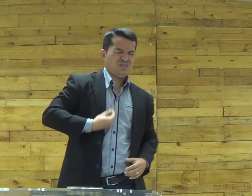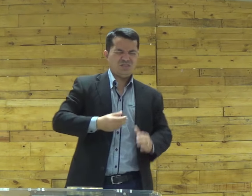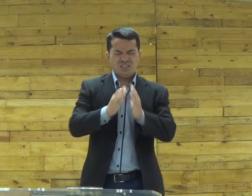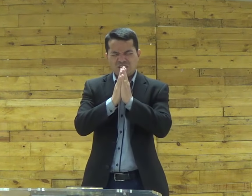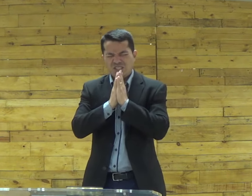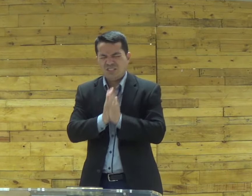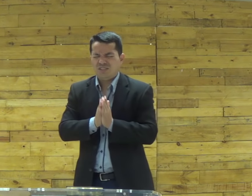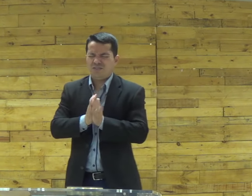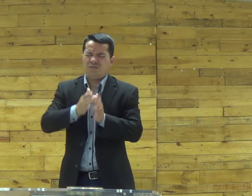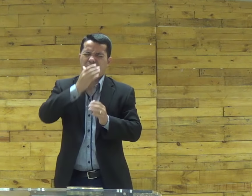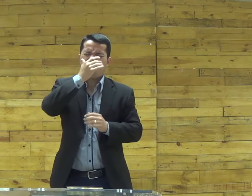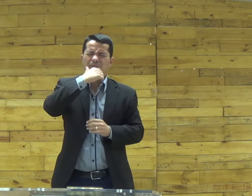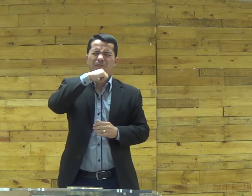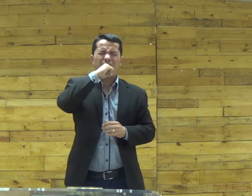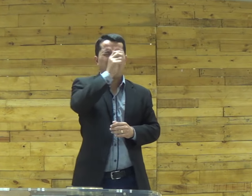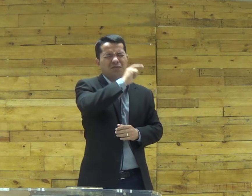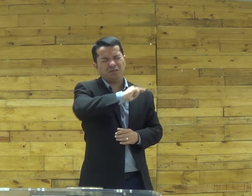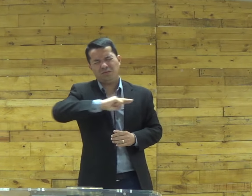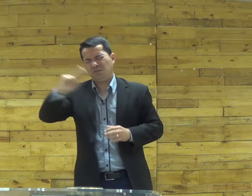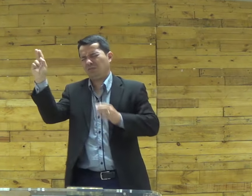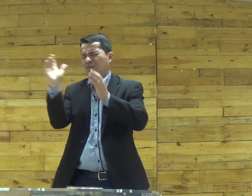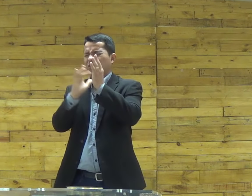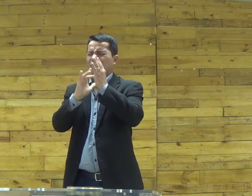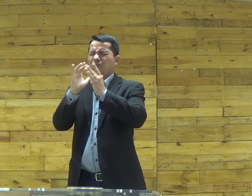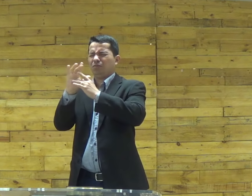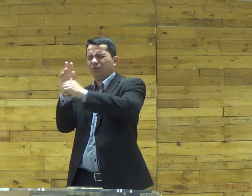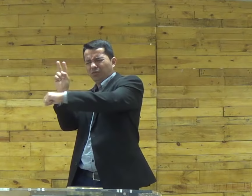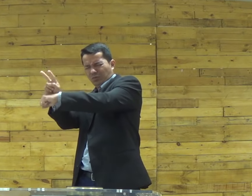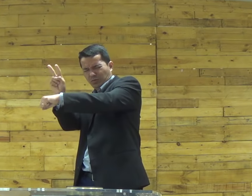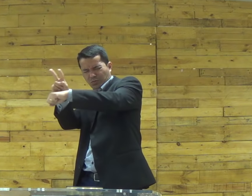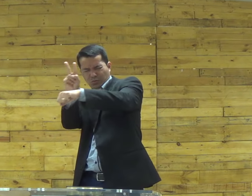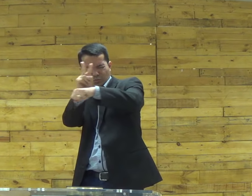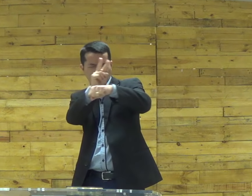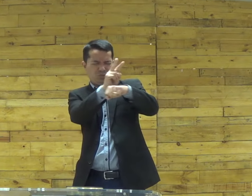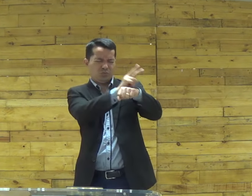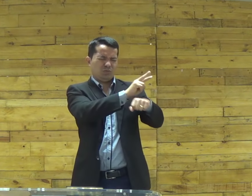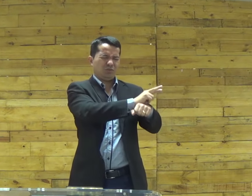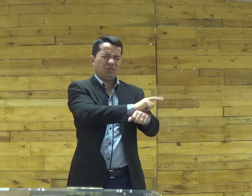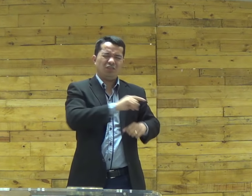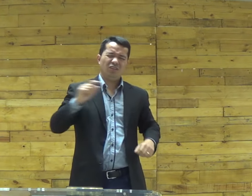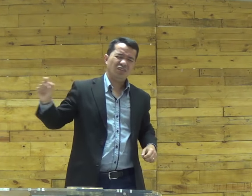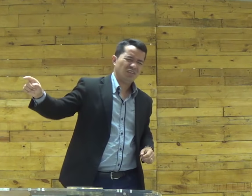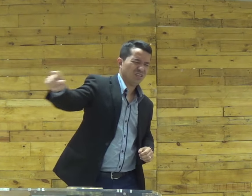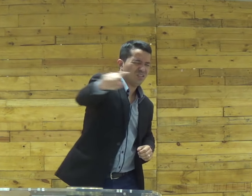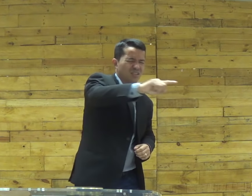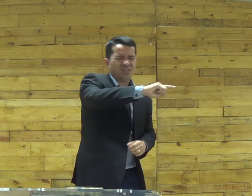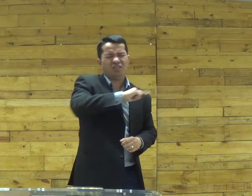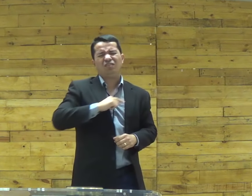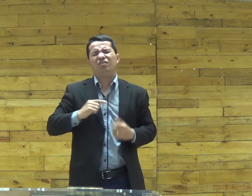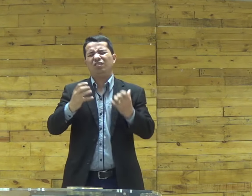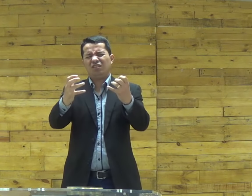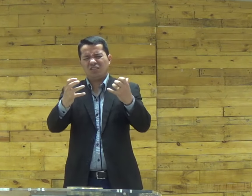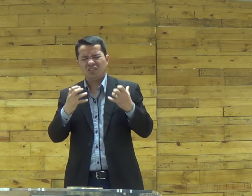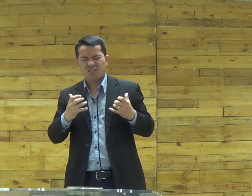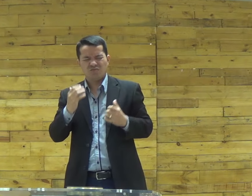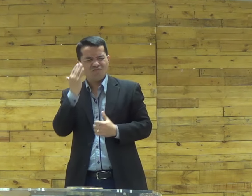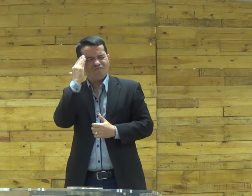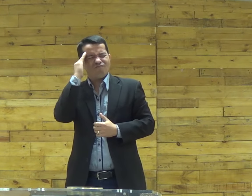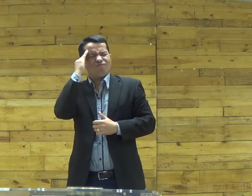abençoa essas vidas, Senhor. Por favor, Pai, em nome de Jesus, cuida, cuida de cada pessoa que está aqui, Senhor. É,